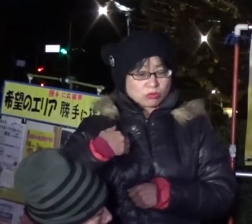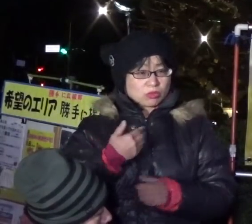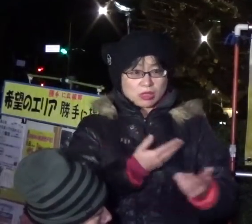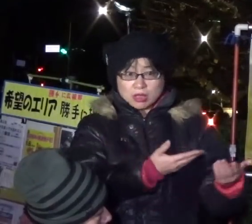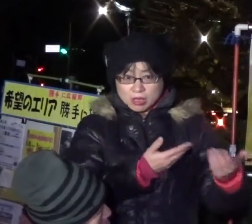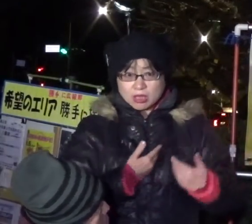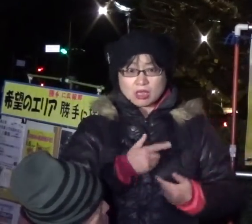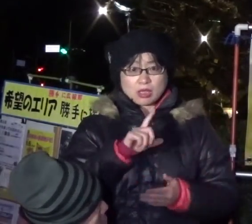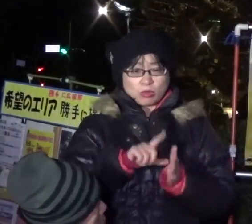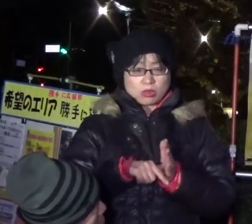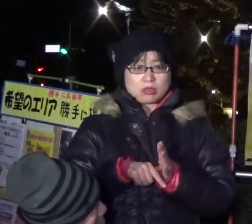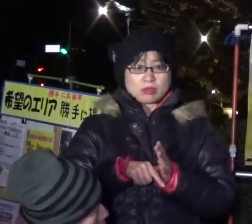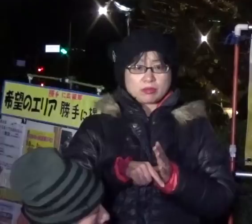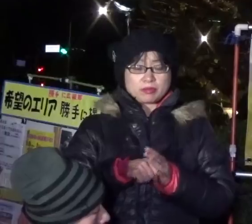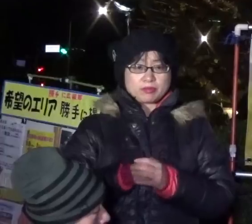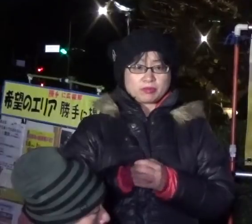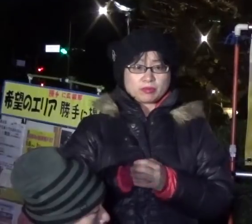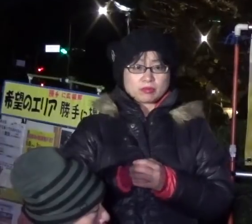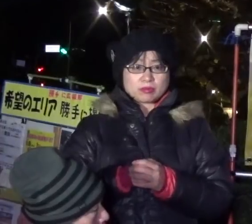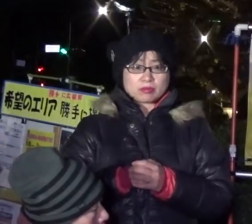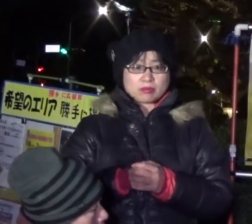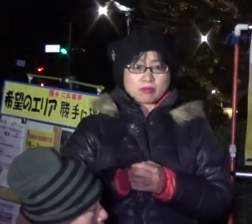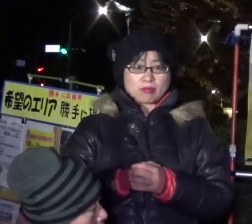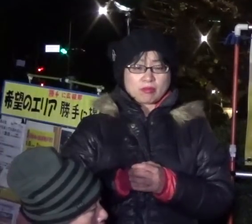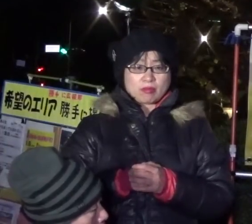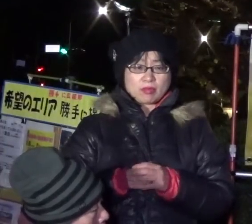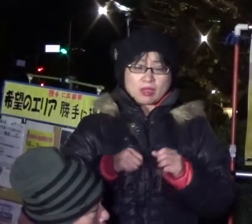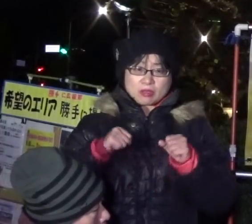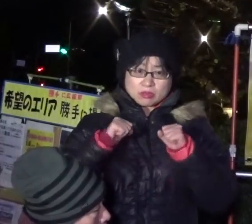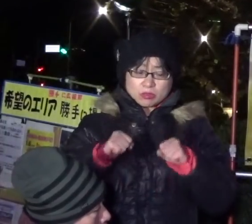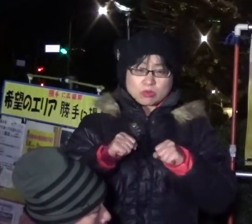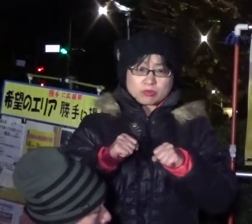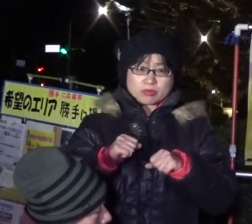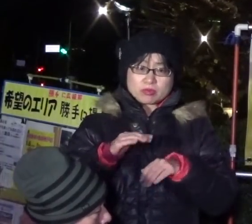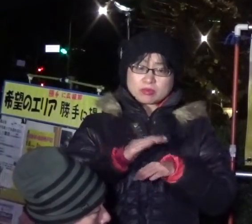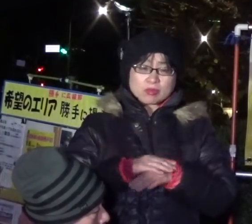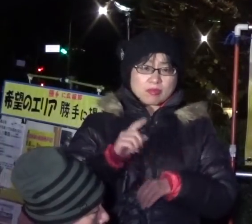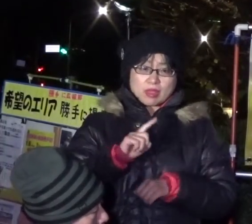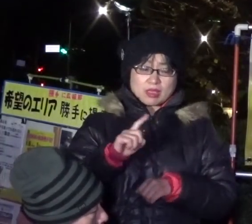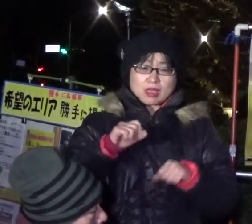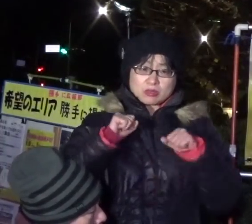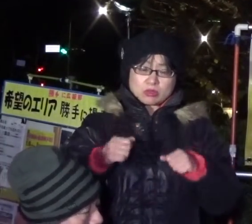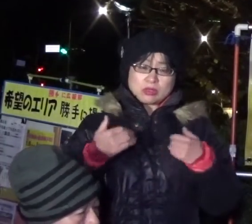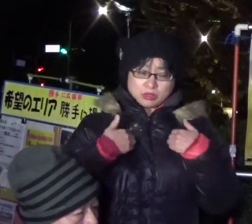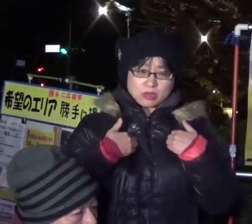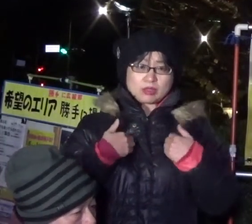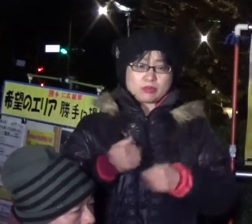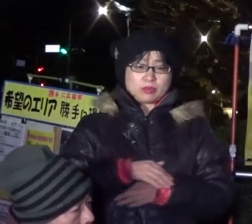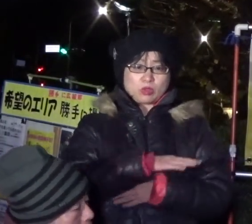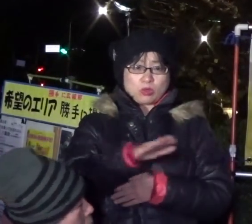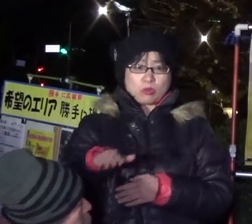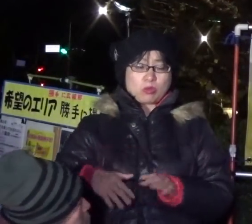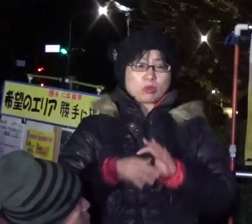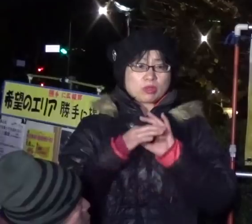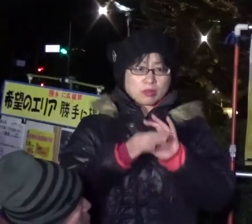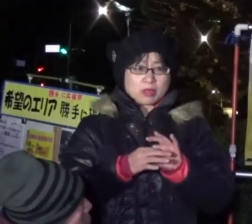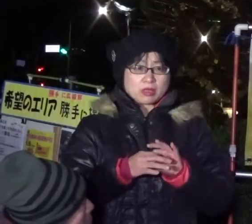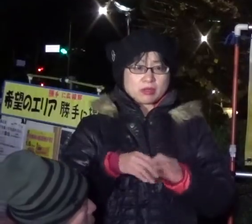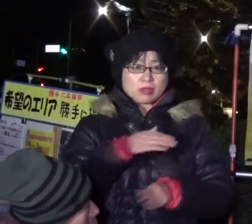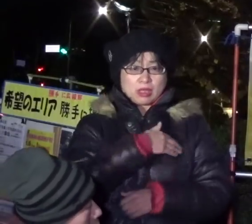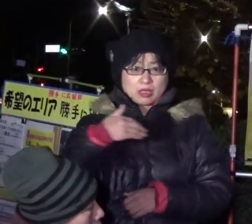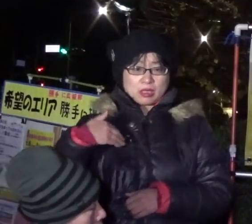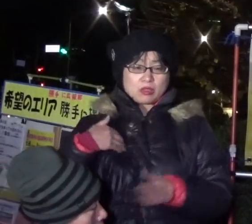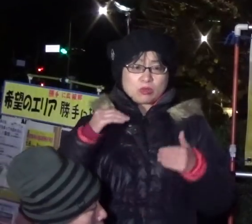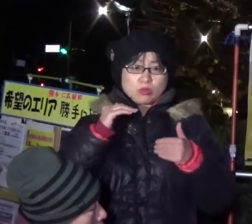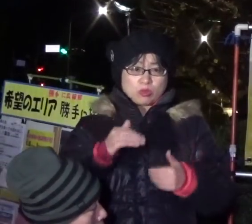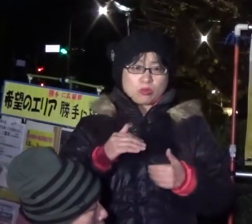は何かやらなきゃって、子供のためにできることをやらなきゃいけないと